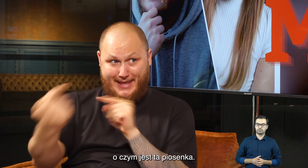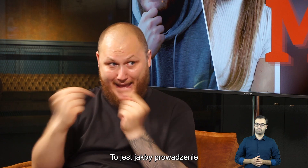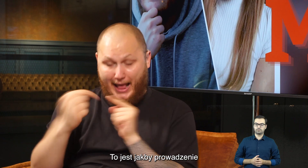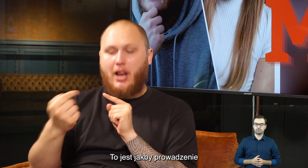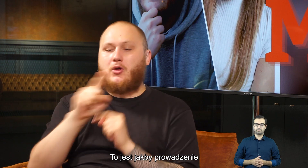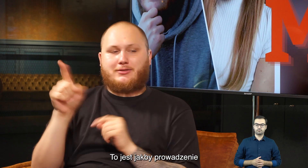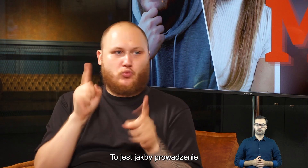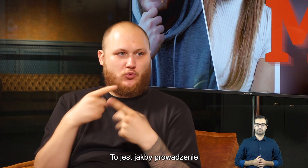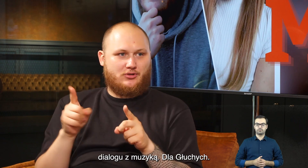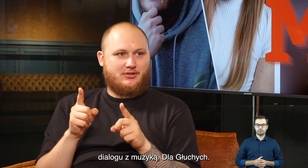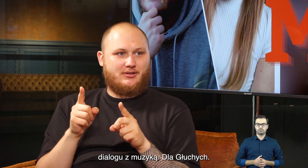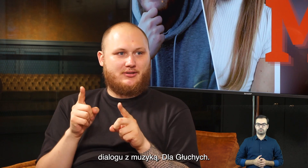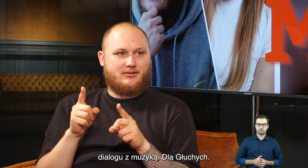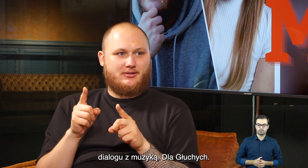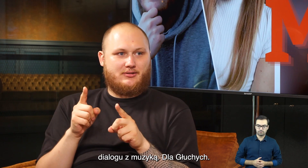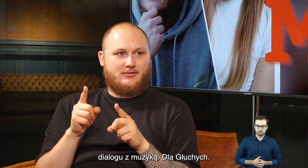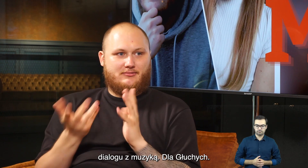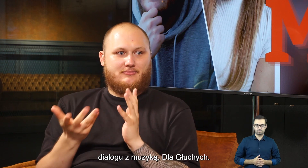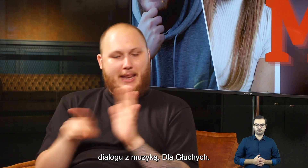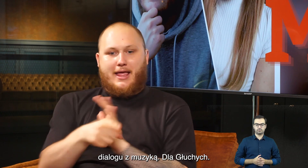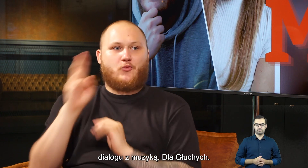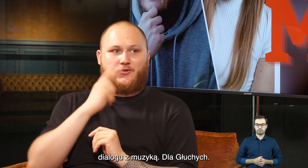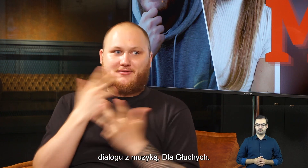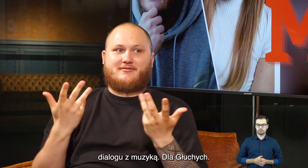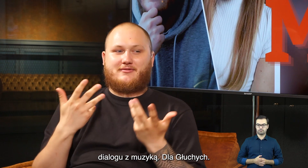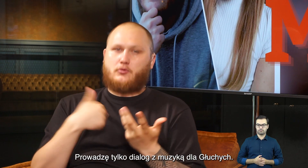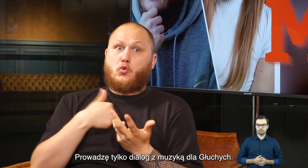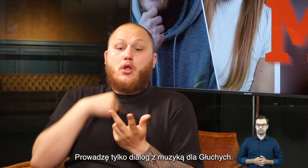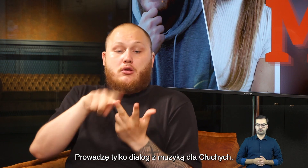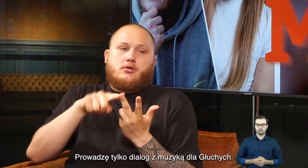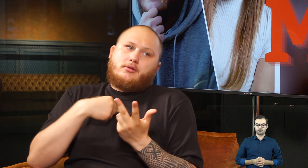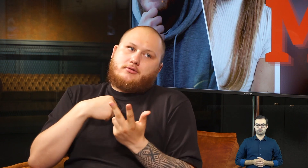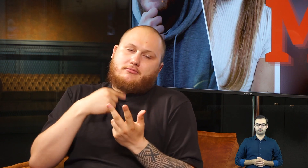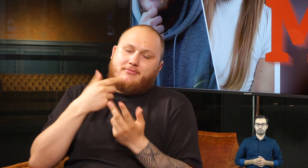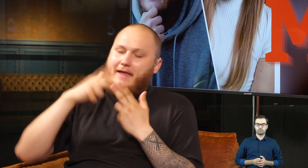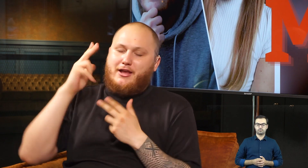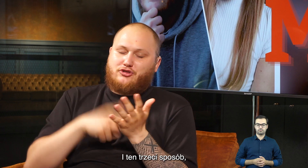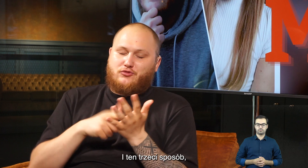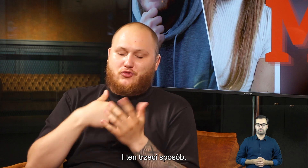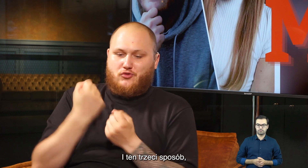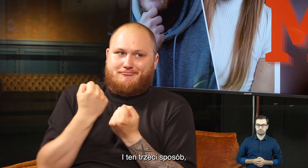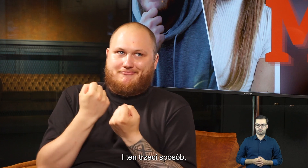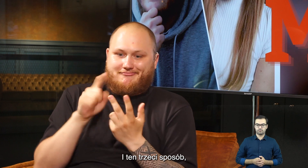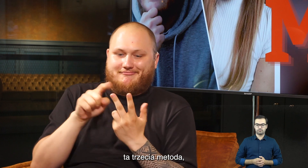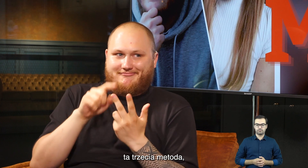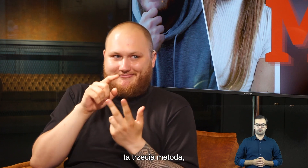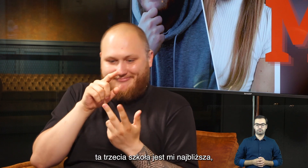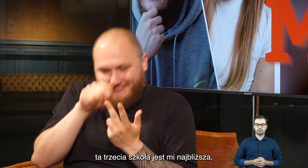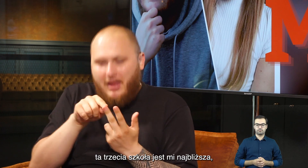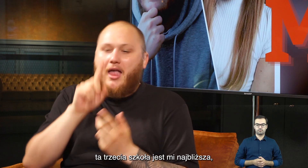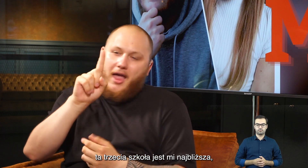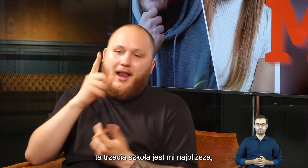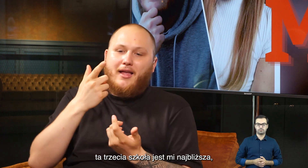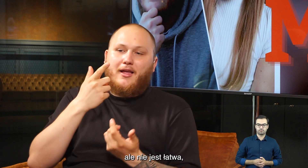piosenka. To jest jakby prowadzenie dialogu z muzyką dla głuchych. Prowadzenie takiego dialogu z muzyką dla głuchych. I ten trzeci sposób, ta trzecia